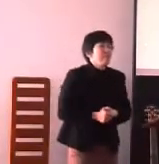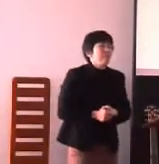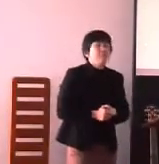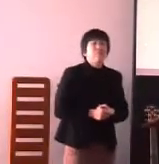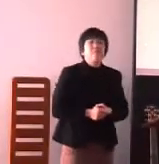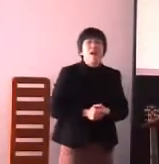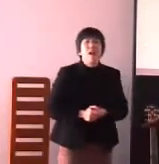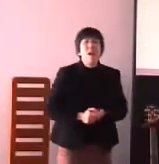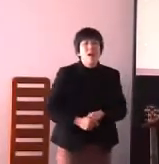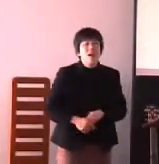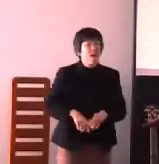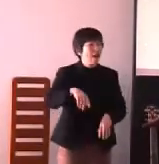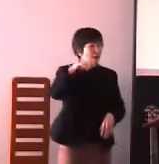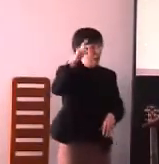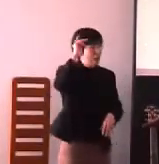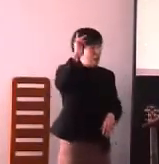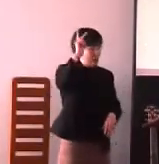神様は